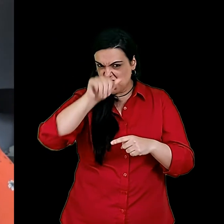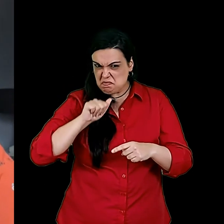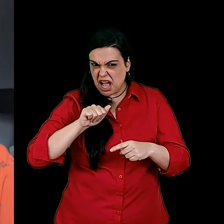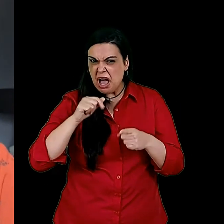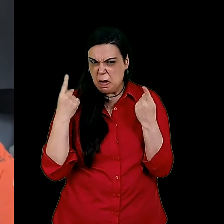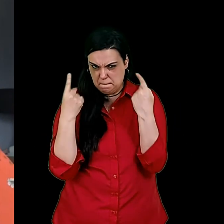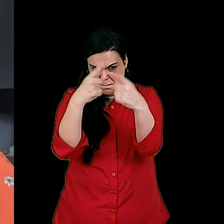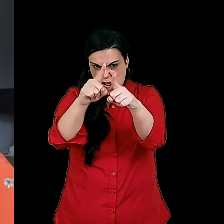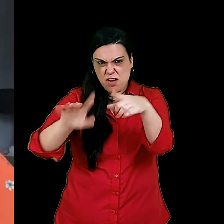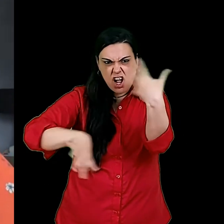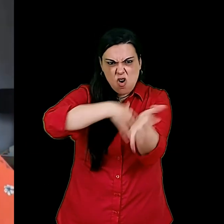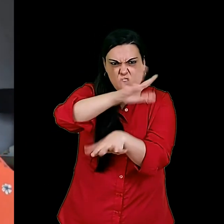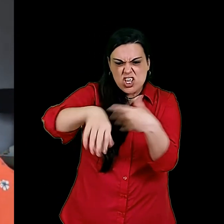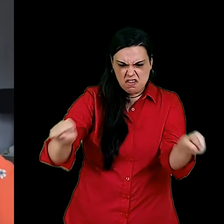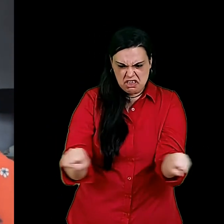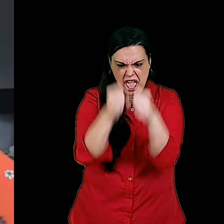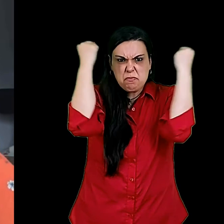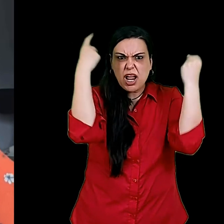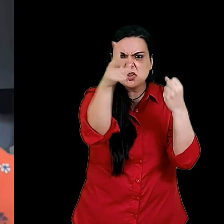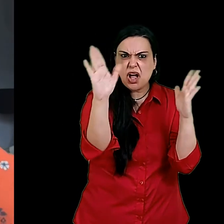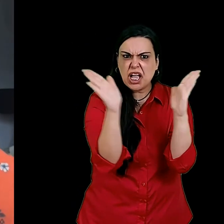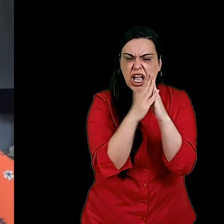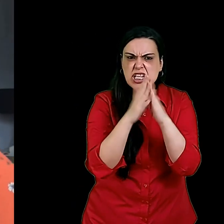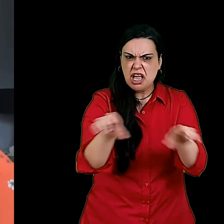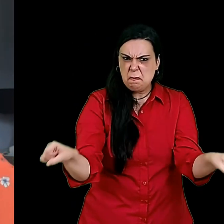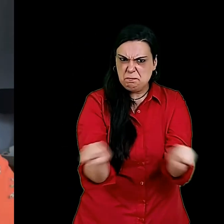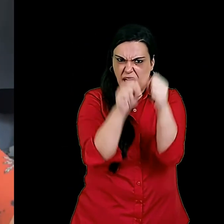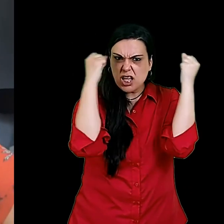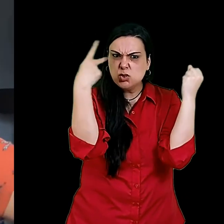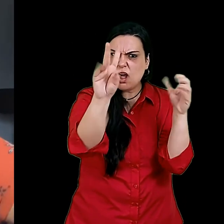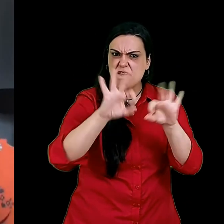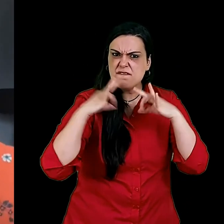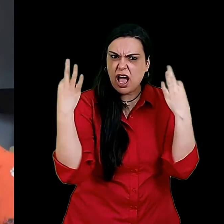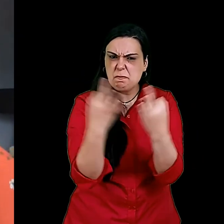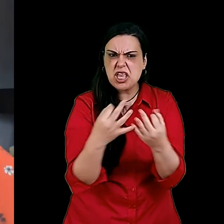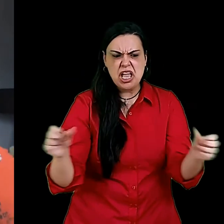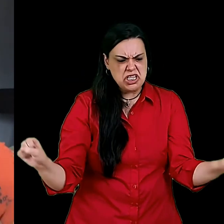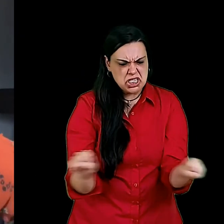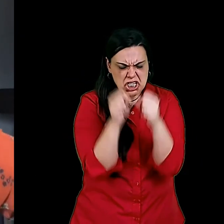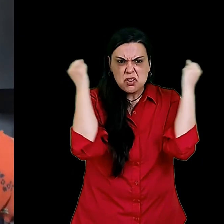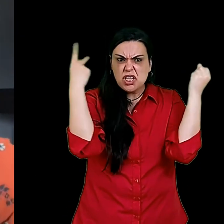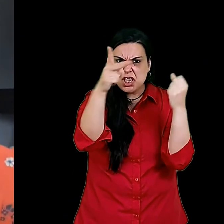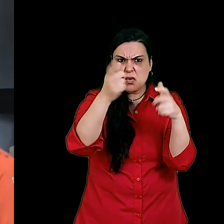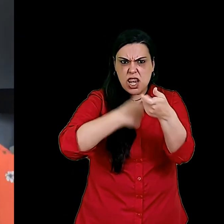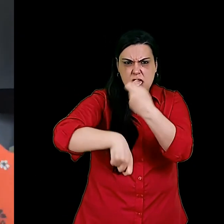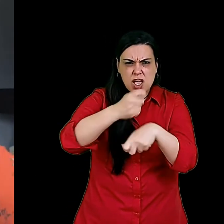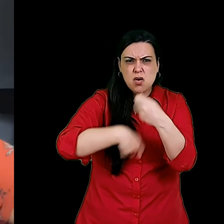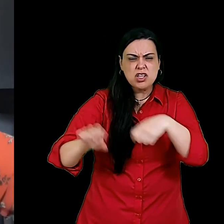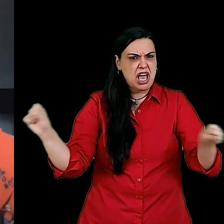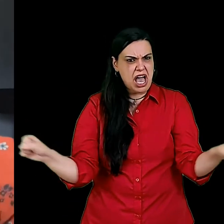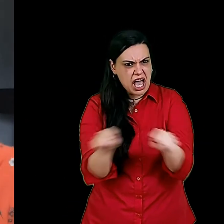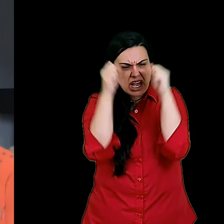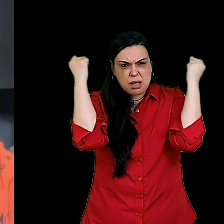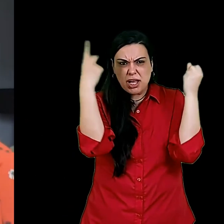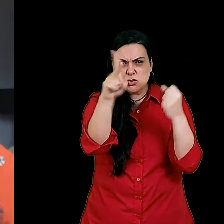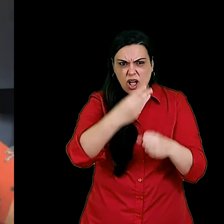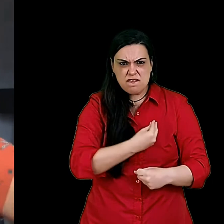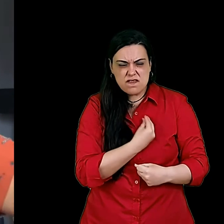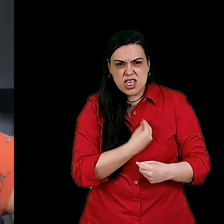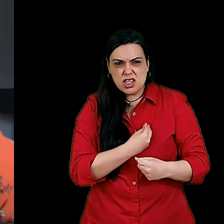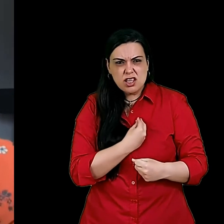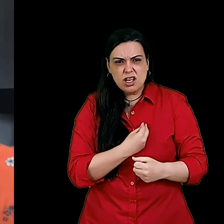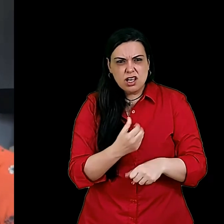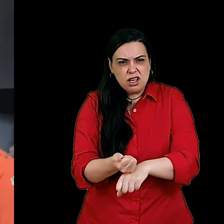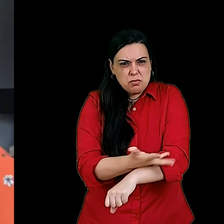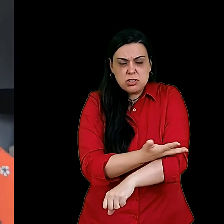do chamado. Porque Deus não vai te chamar para fazer uma coisa, para quebrar a tua casa, para arrebentar com a tua família, para destruir os teus negócios,